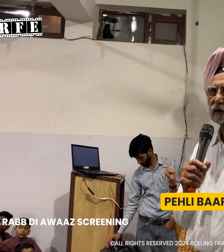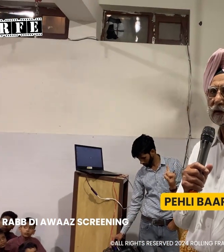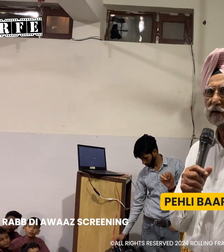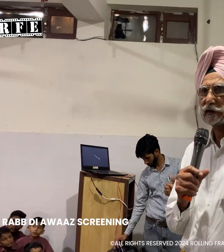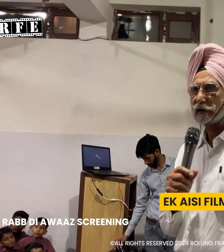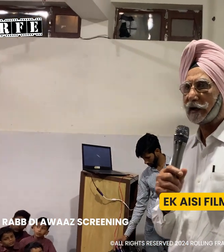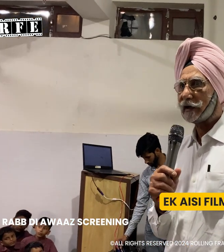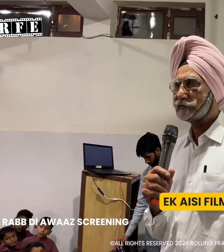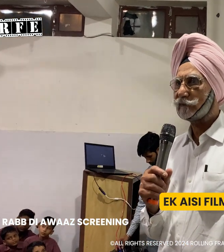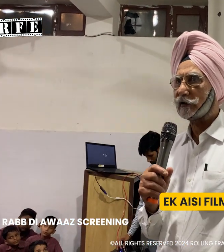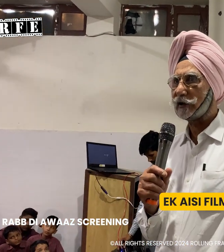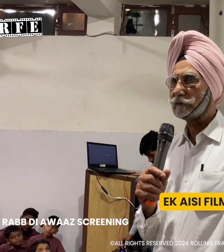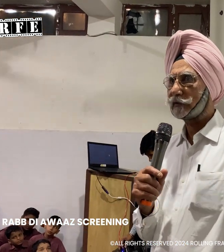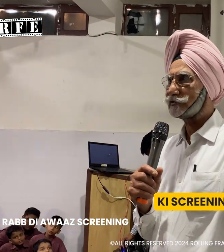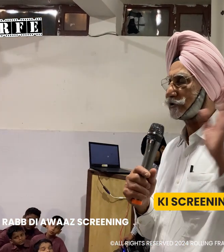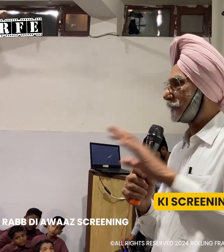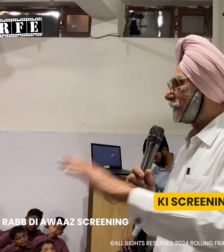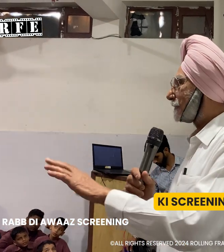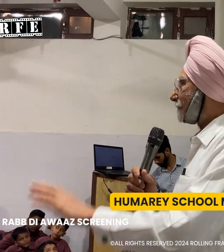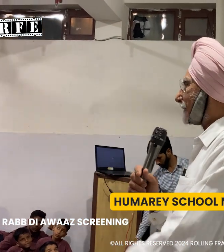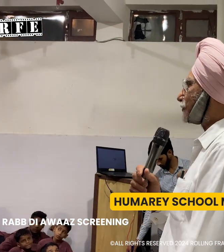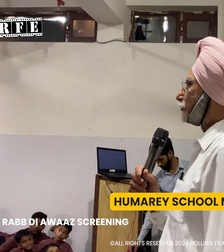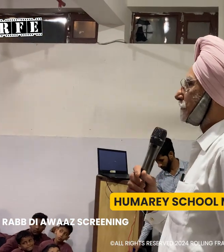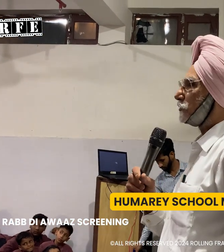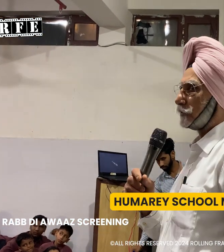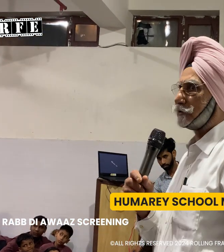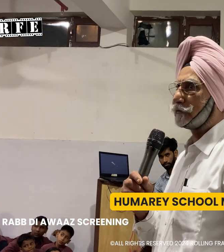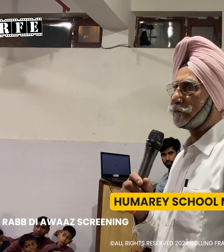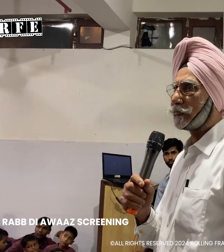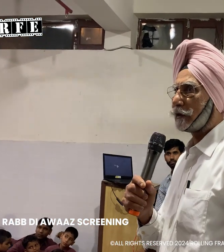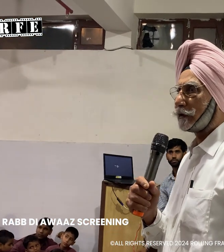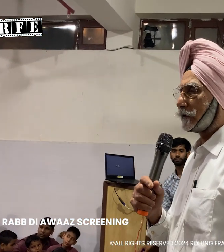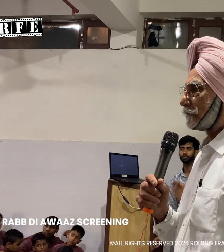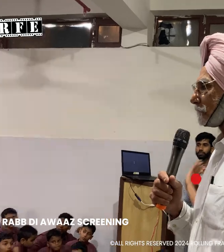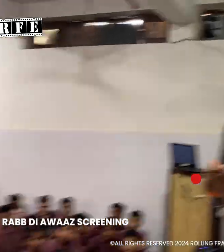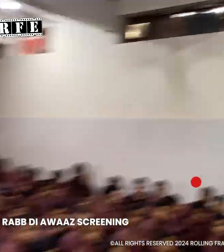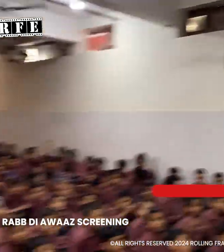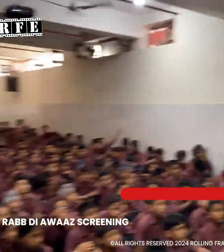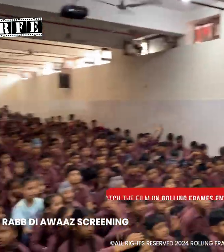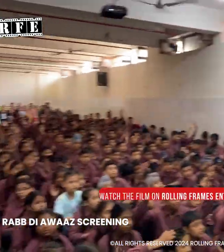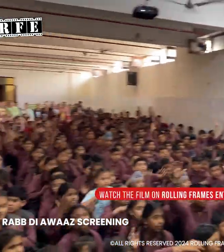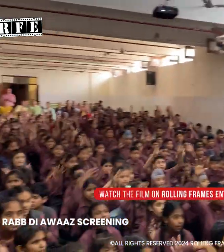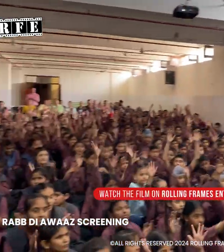पहली बार एक ऐसी फिल्म की स्क्रीनिंग हमारे स्कूल में हुई।